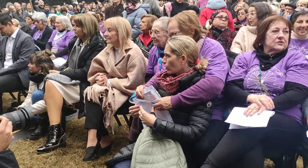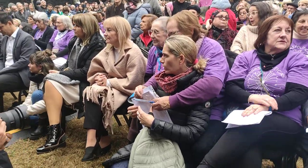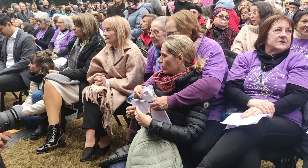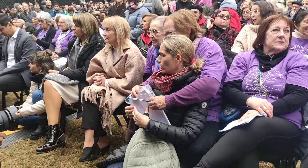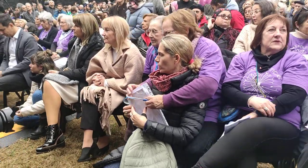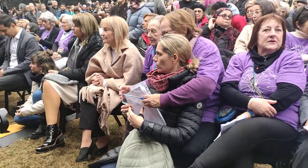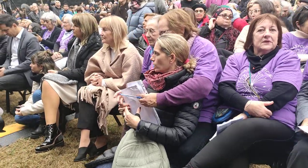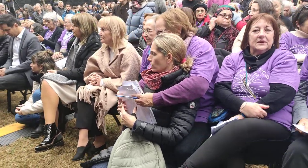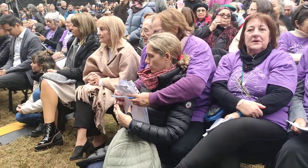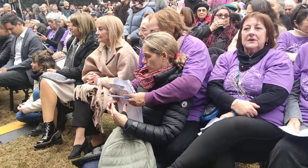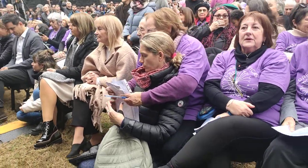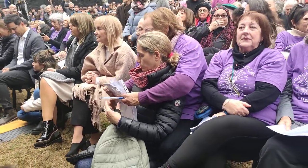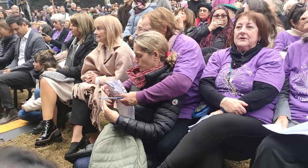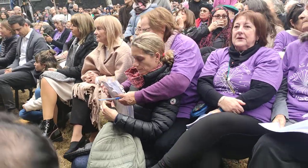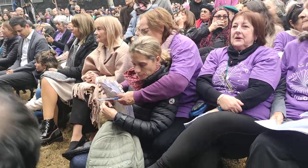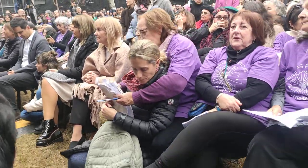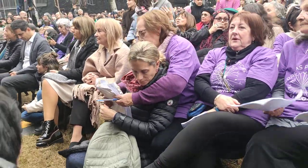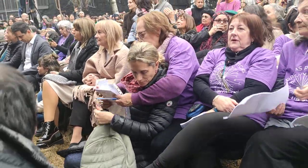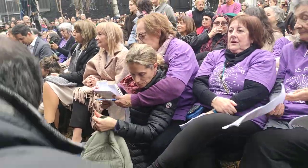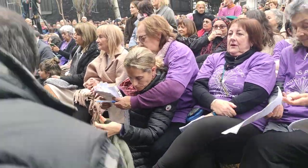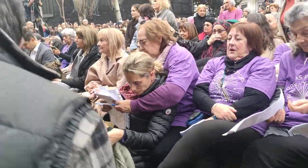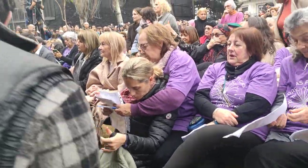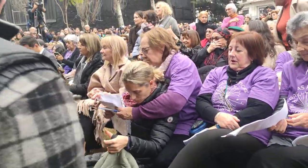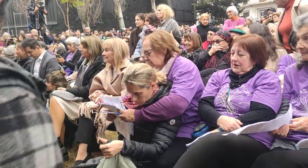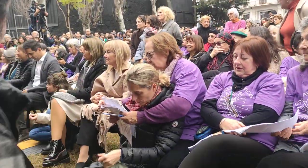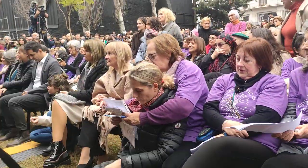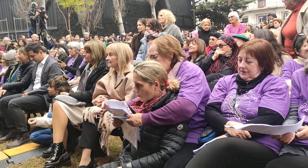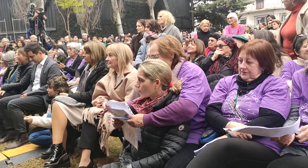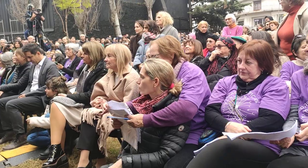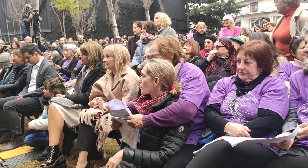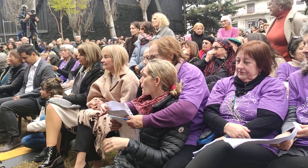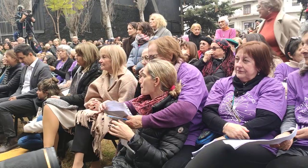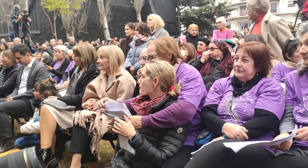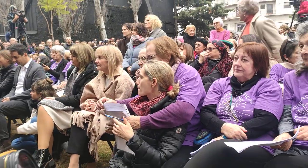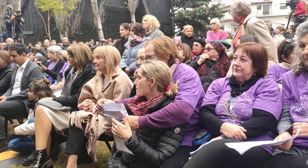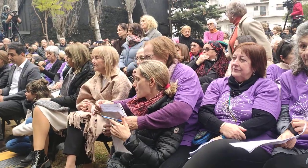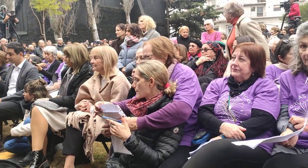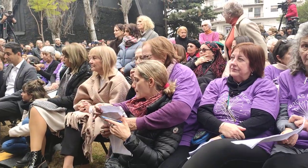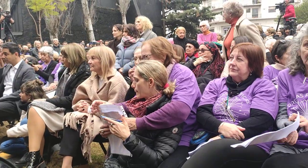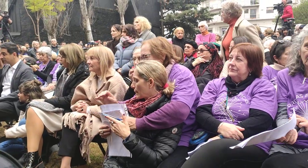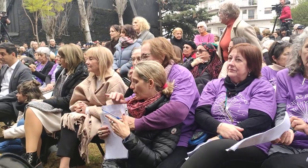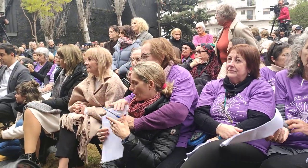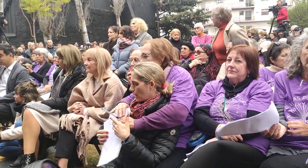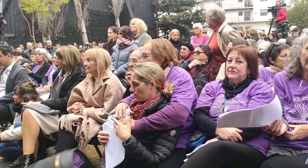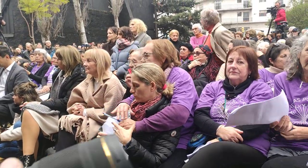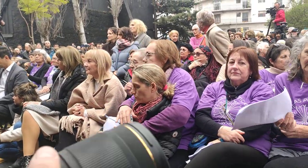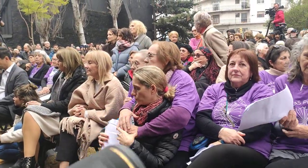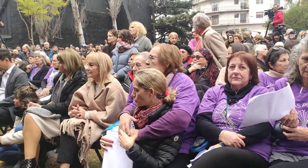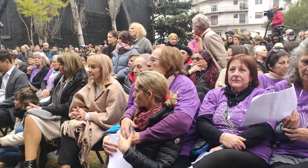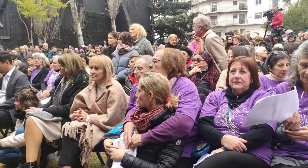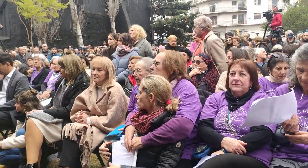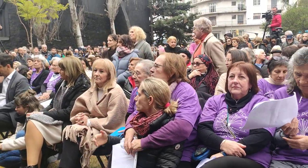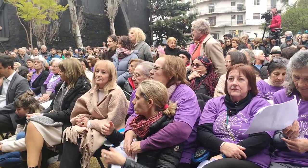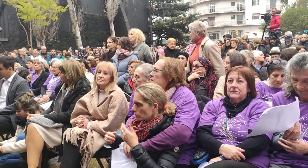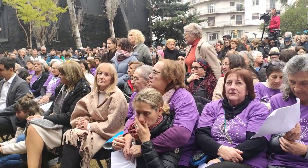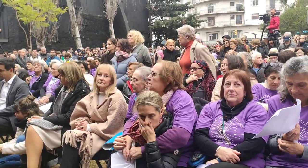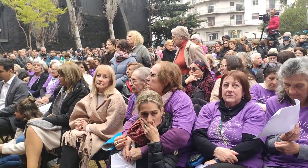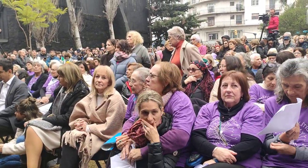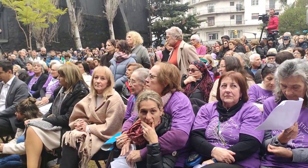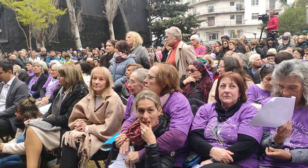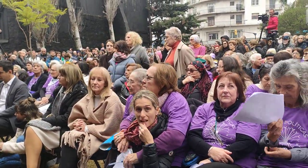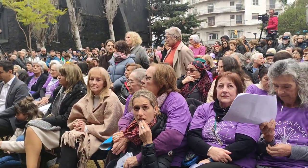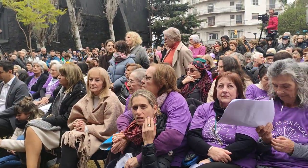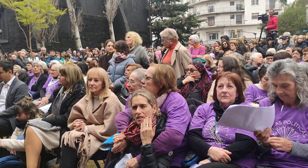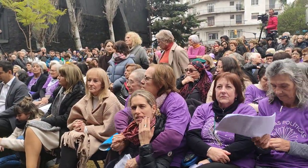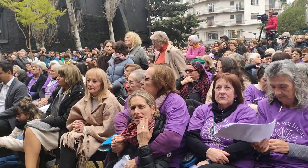mensajes, pero si leemos vamos a estar acá hasta hartas horas. Entrañables compañeras, en este